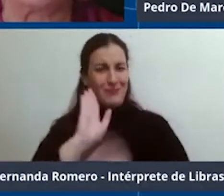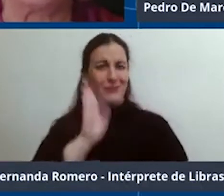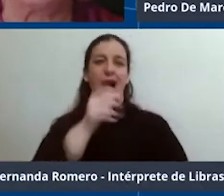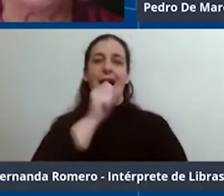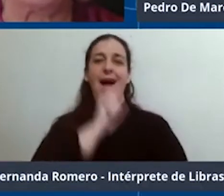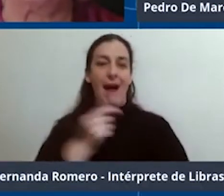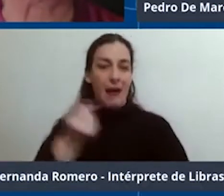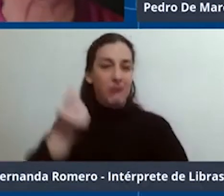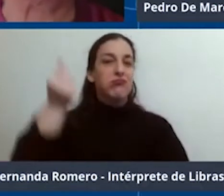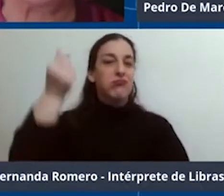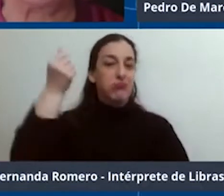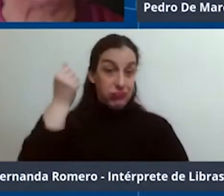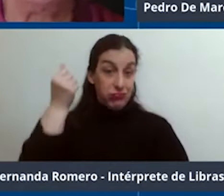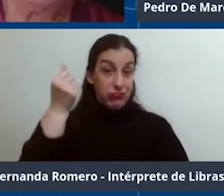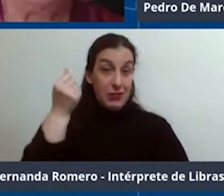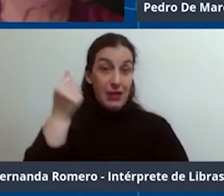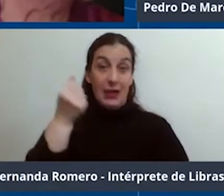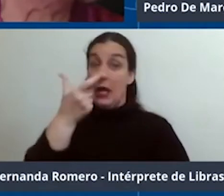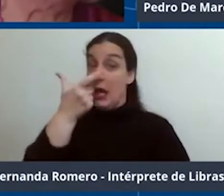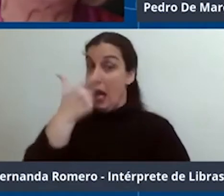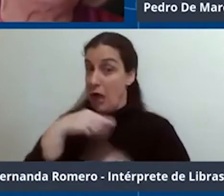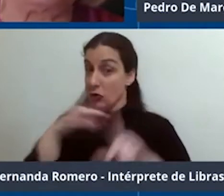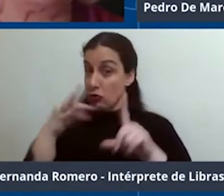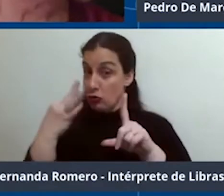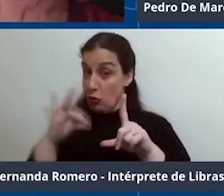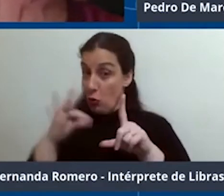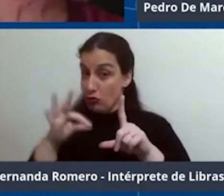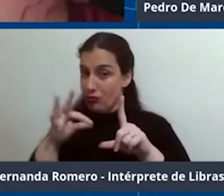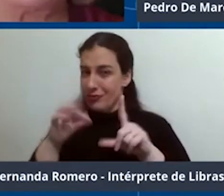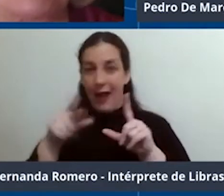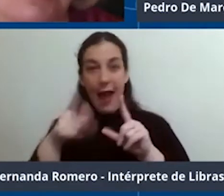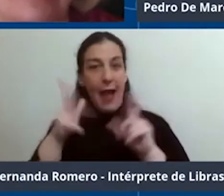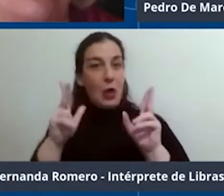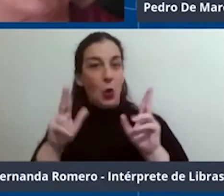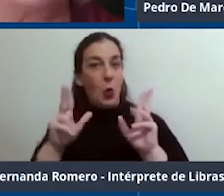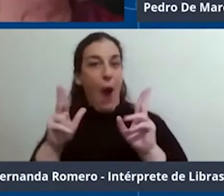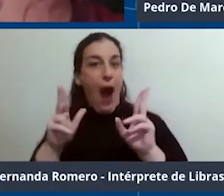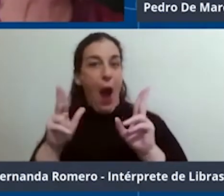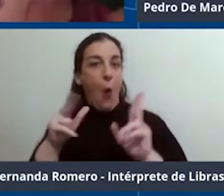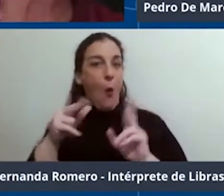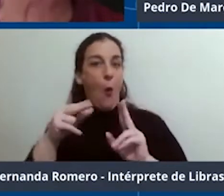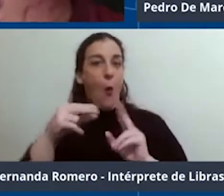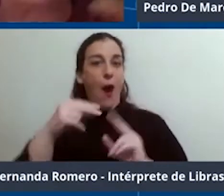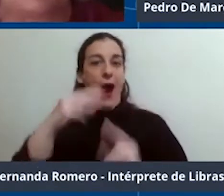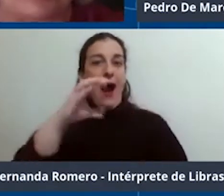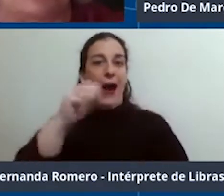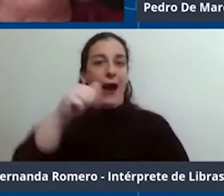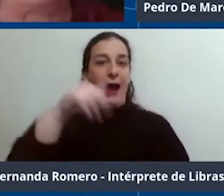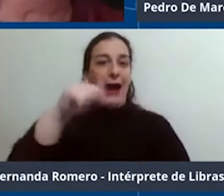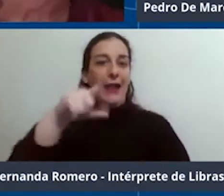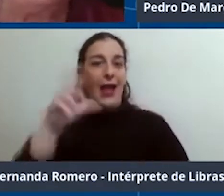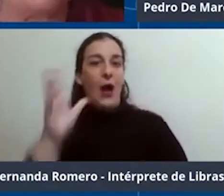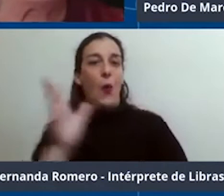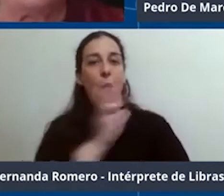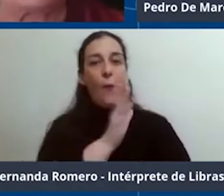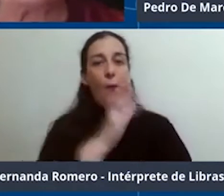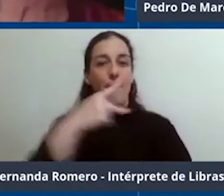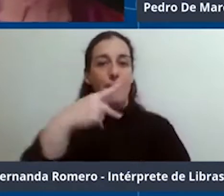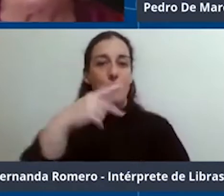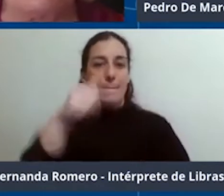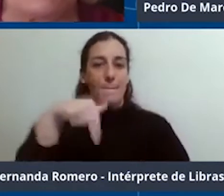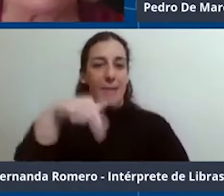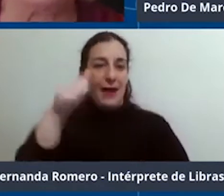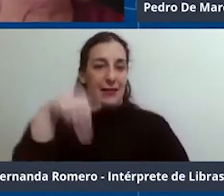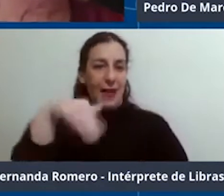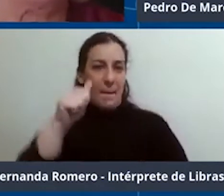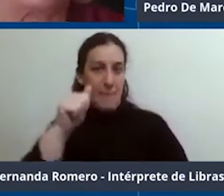um projeto, do ponto de vista logístico, equivaleria a um canal do Panamá. Vamos fazer uma comparação assim para dar a dimensão